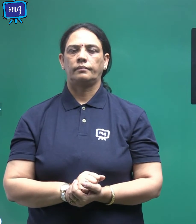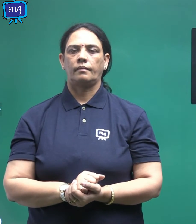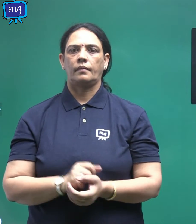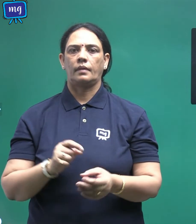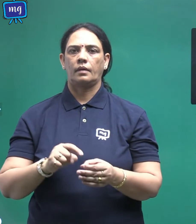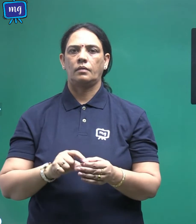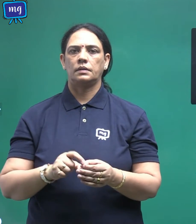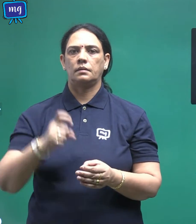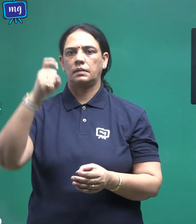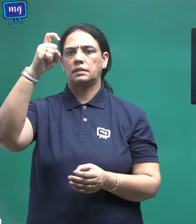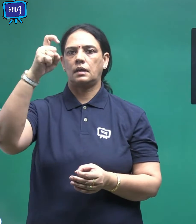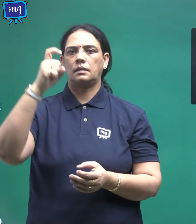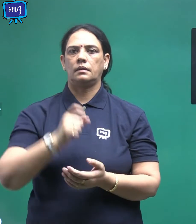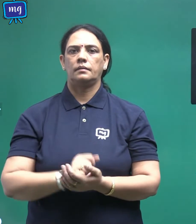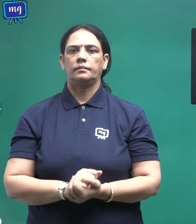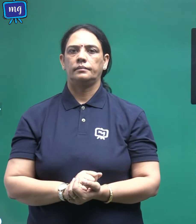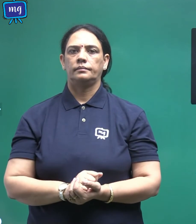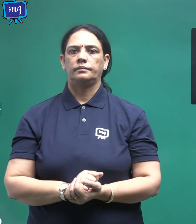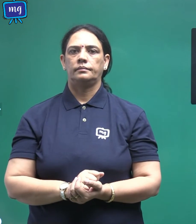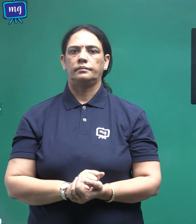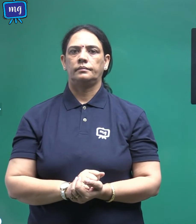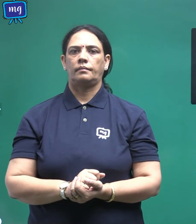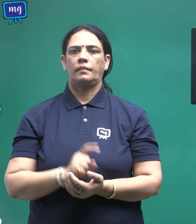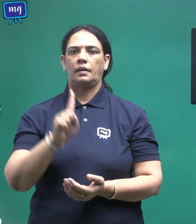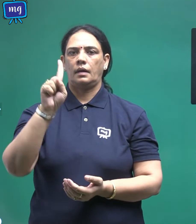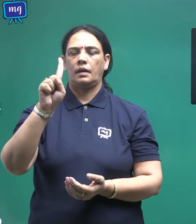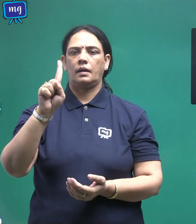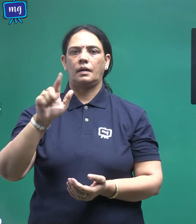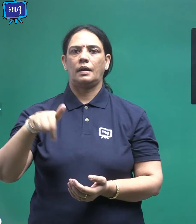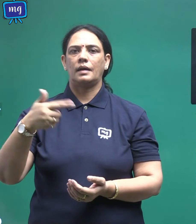प्रश्न नंबर 7, एक ऐसे